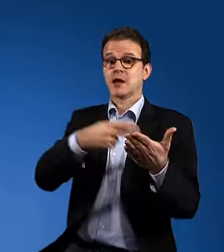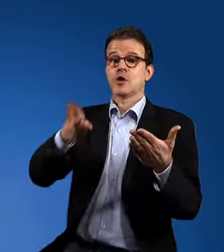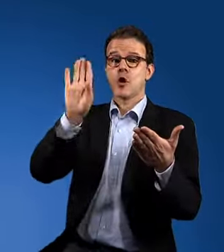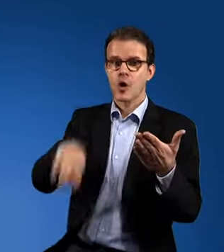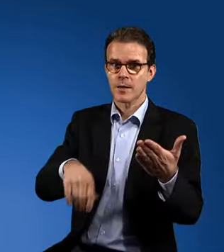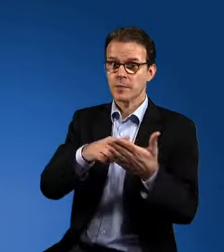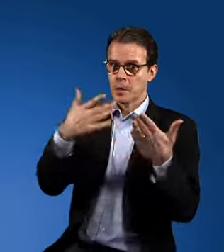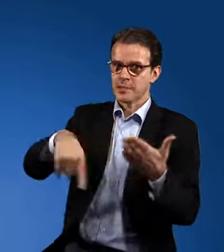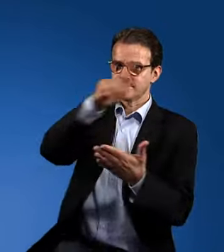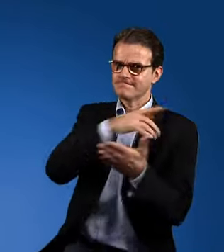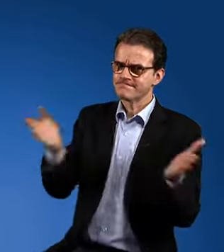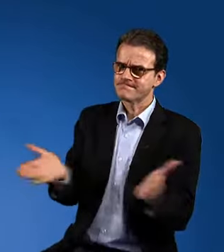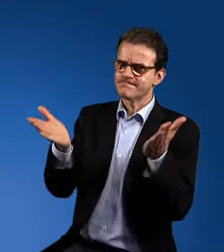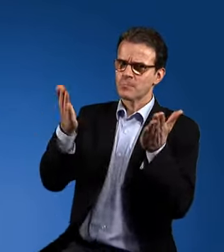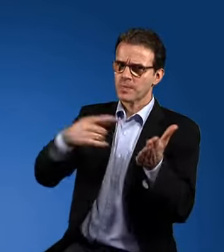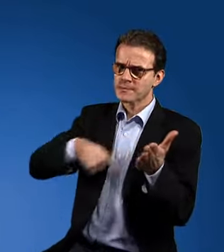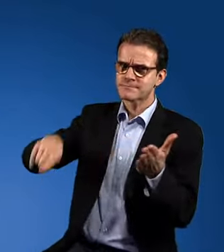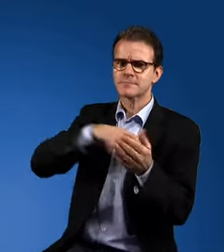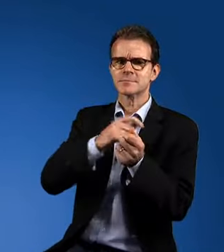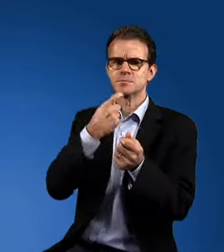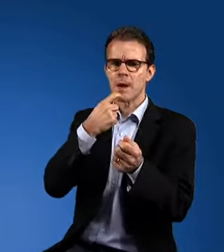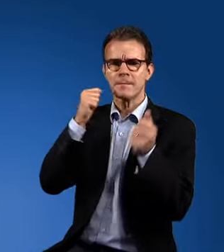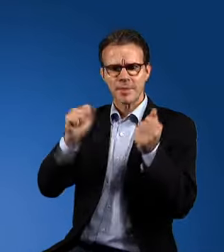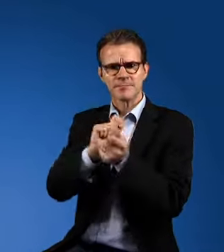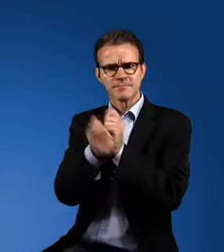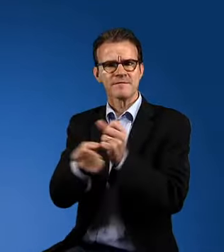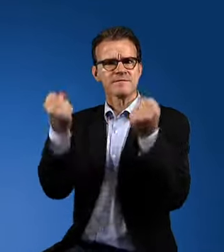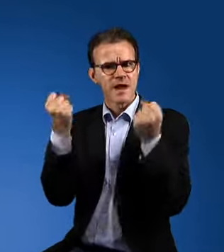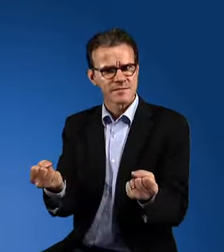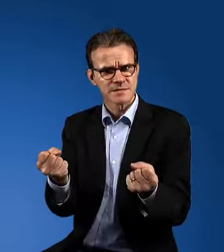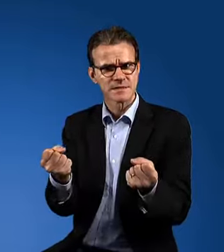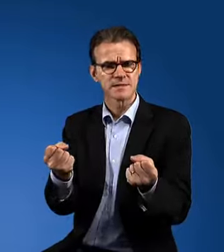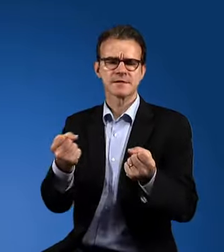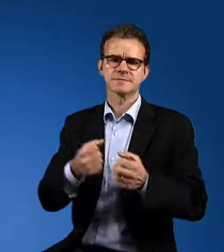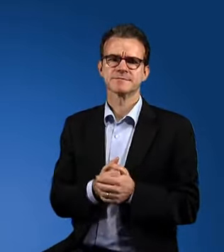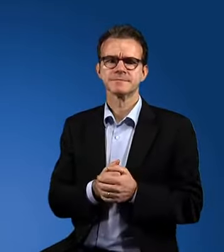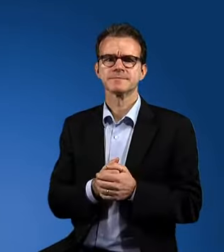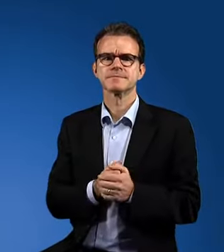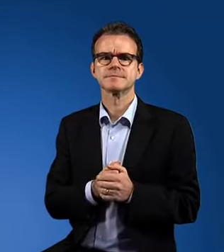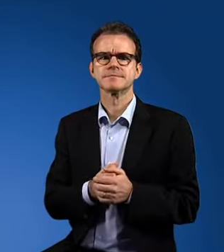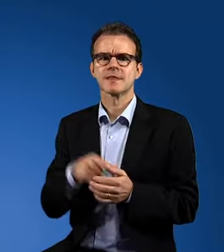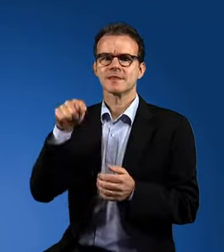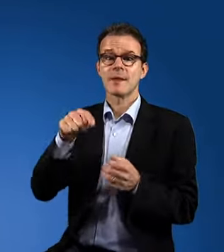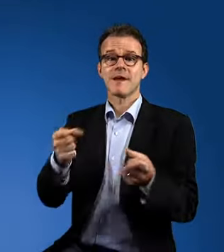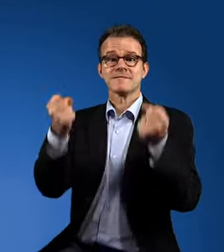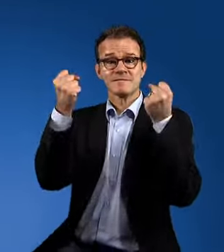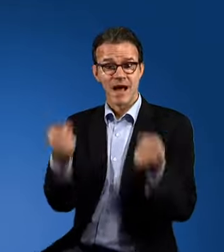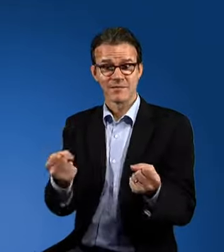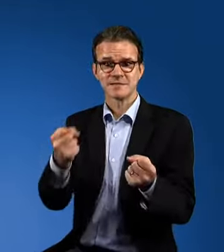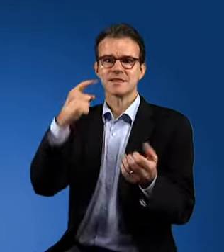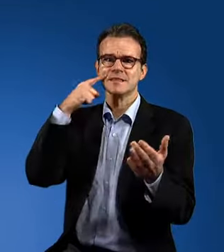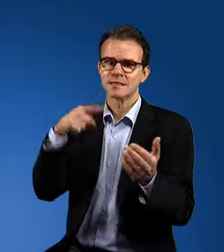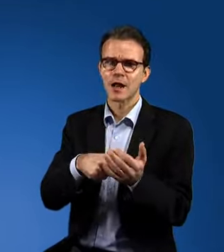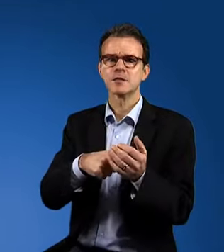allekirjoittanut 2007, mutta me kovasti odotetaan, että Suomi sen ratifioisi. Ja tämä